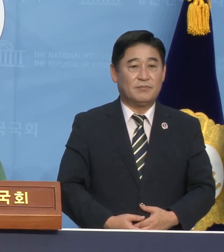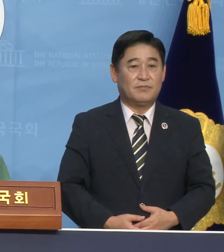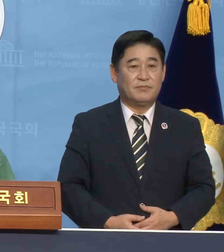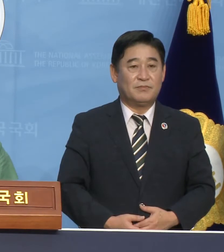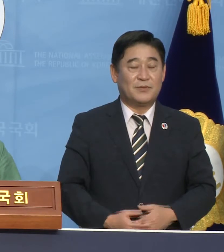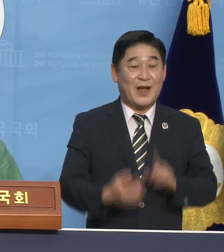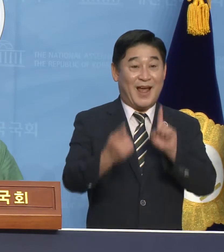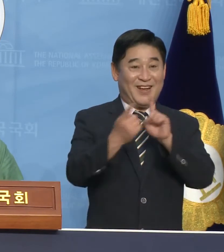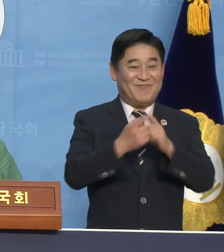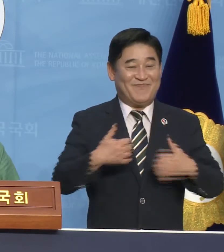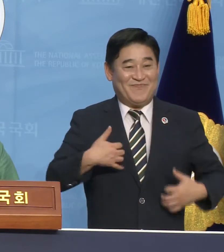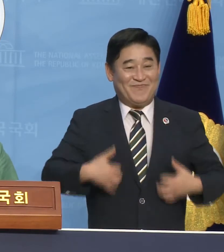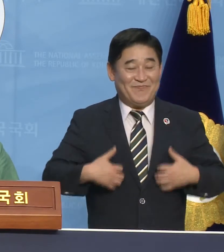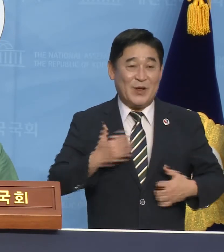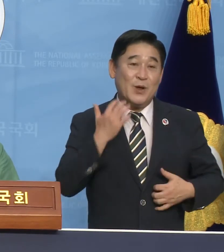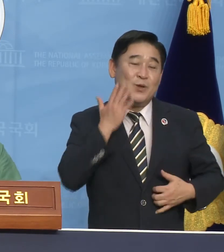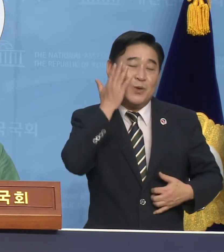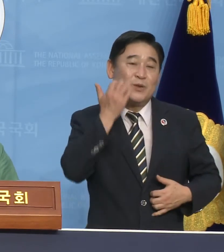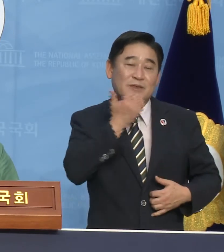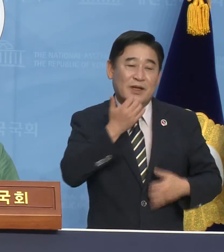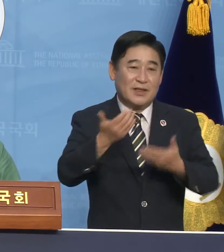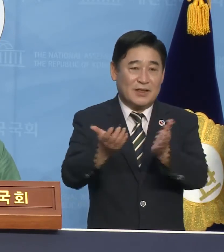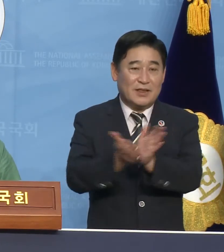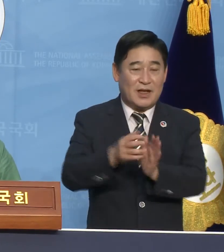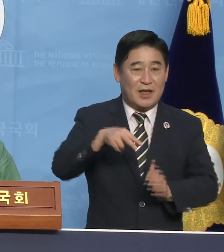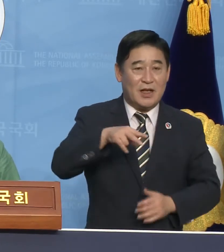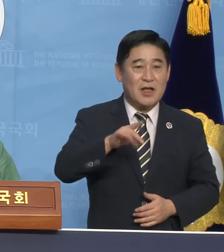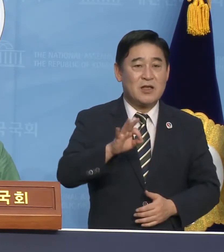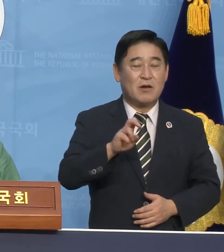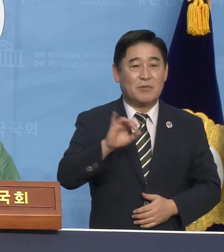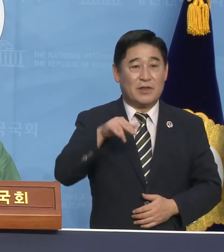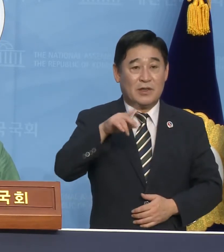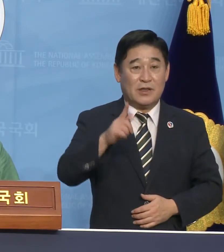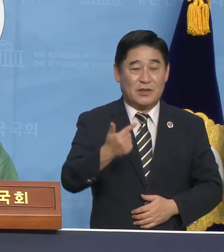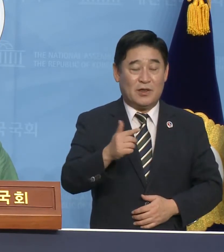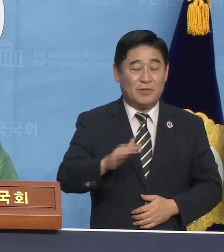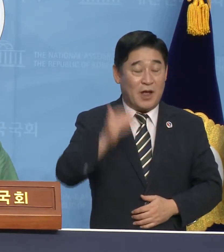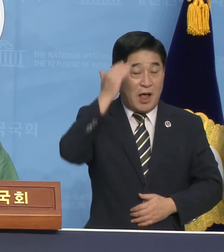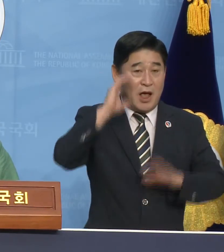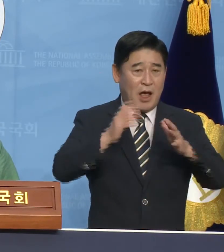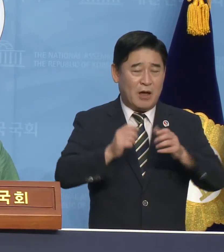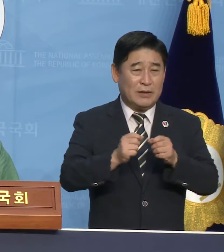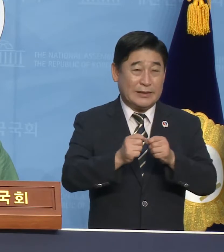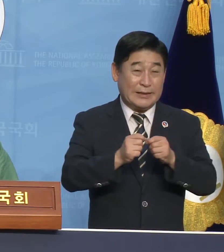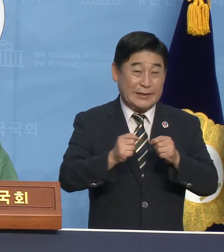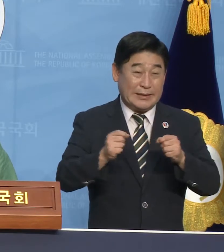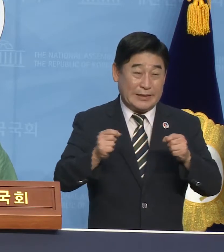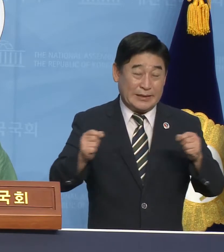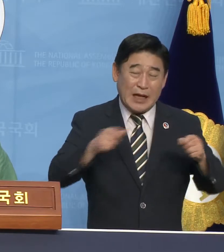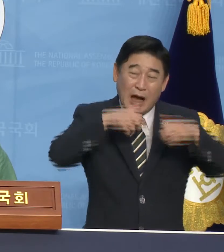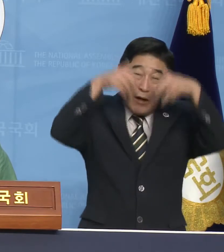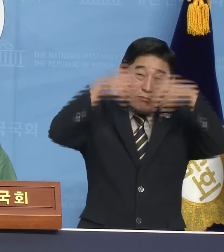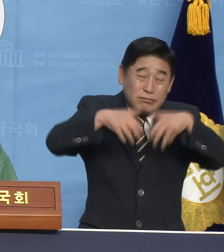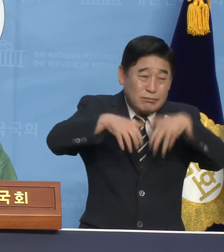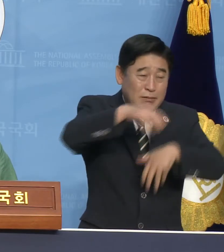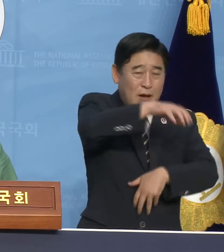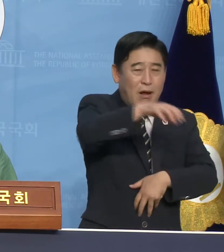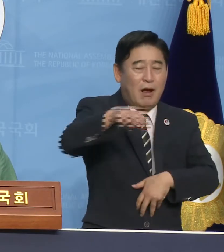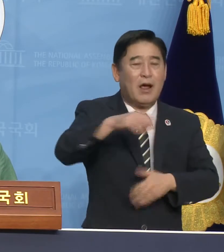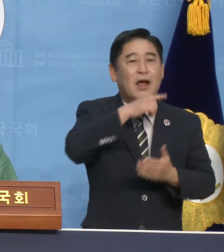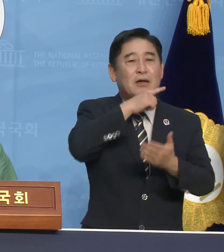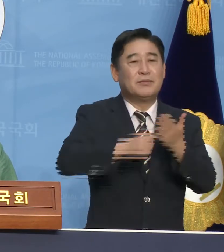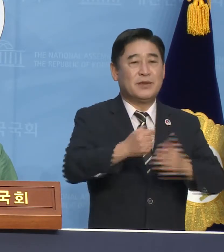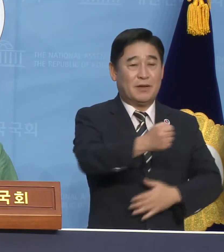네, 반갑습니다. 녹색당 성미선입니다. 지금 대한민국은 긴 장마로 곳곳이 큰 피해를